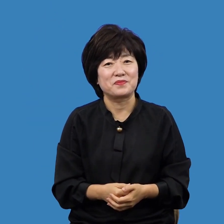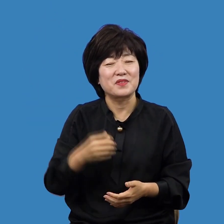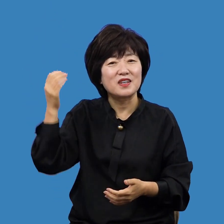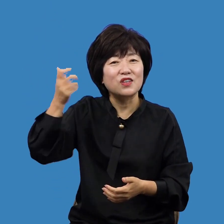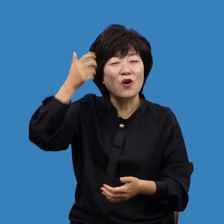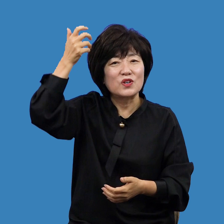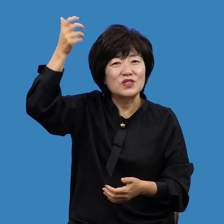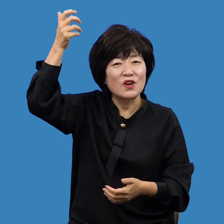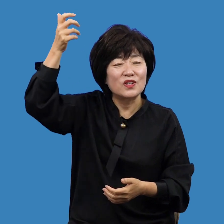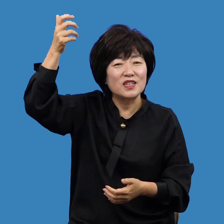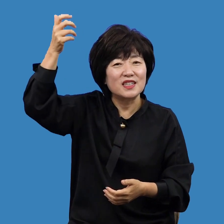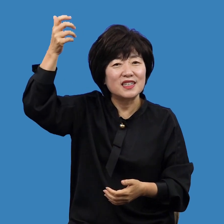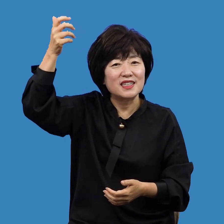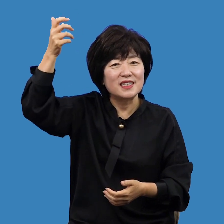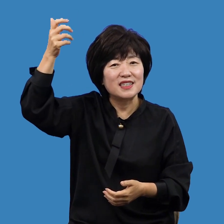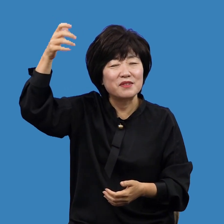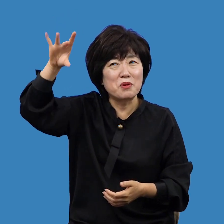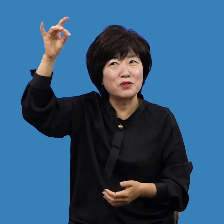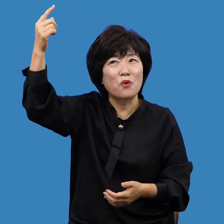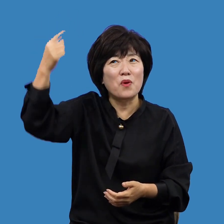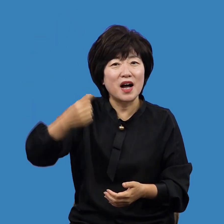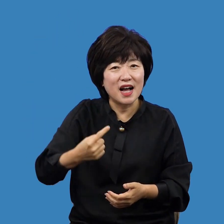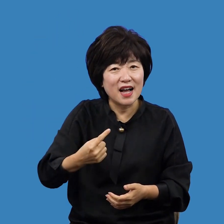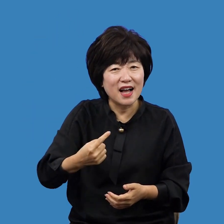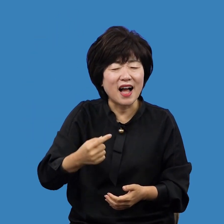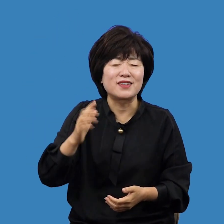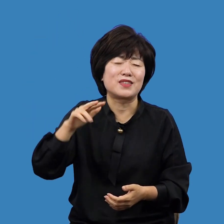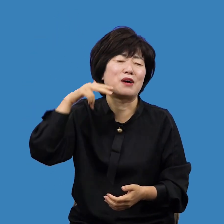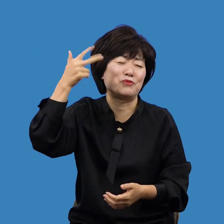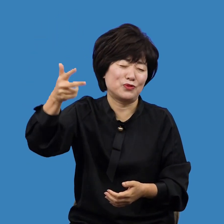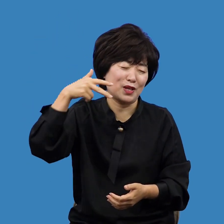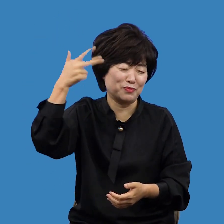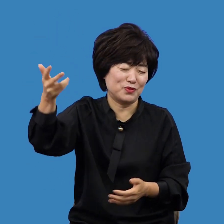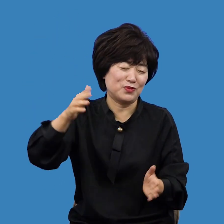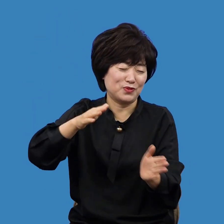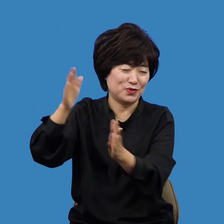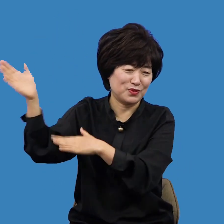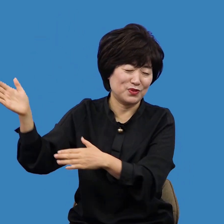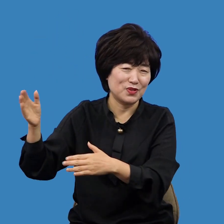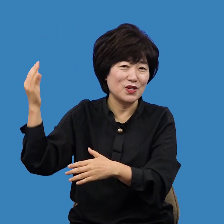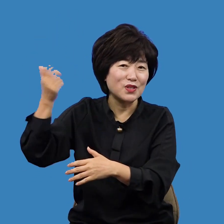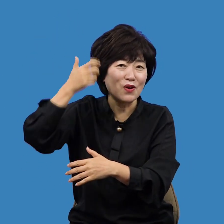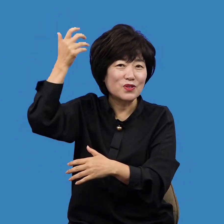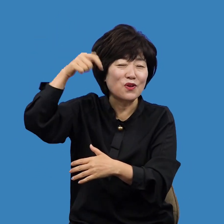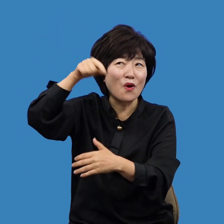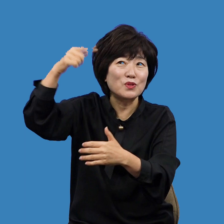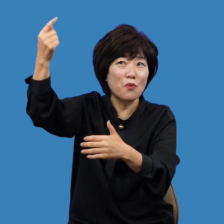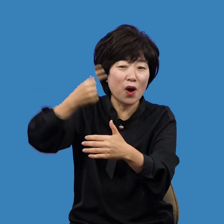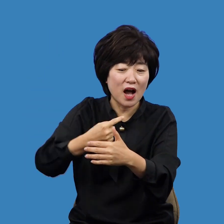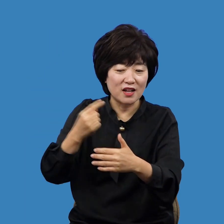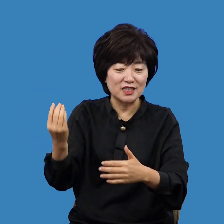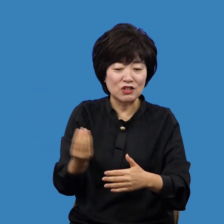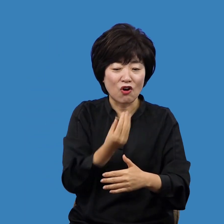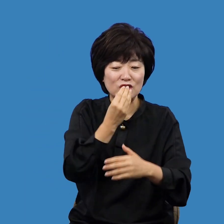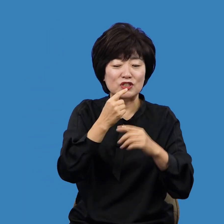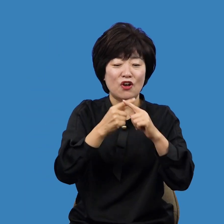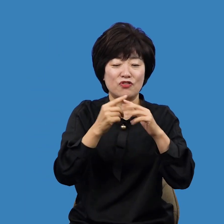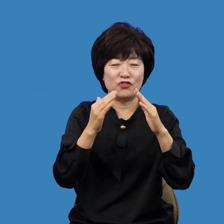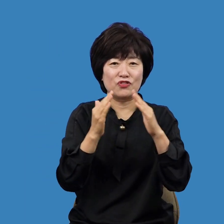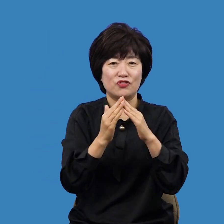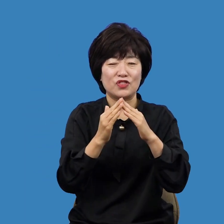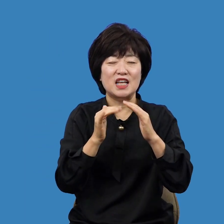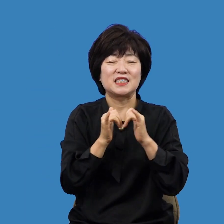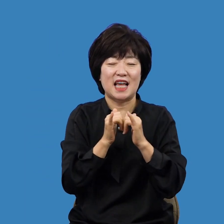성령이 먼저 우리에게 임해야 돼. 이 얘기는 다음 주에 할 건데. 여러분, 성령이 어디로 임하는가? 당연히 성전으로 임했지. 성전이